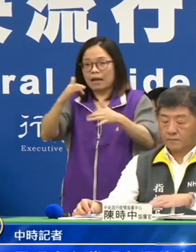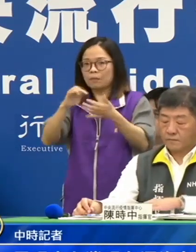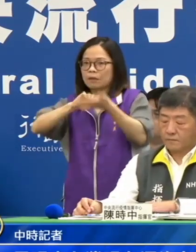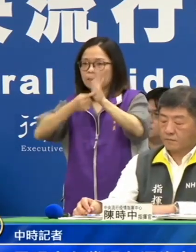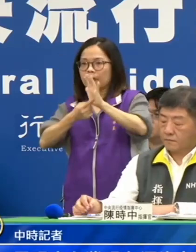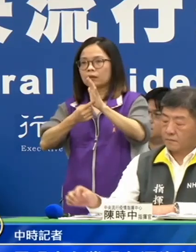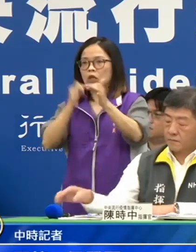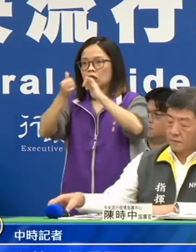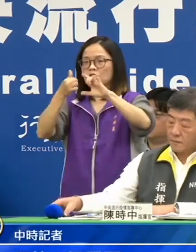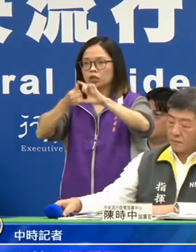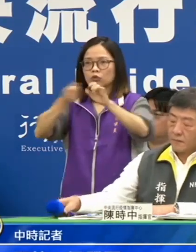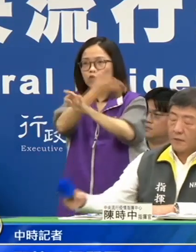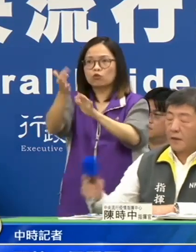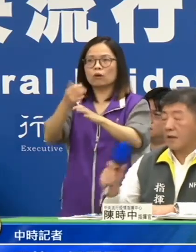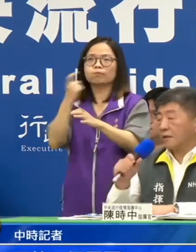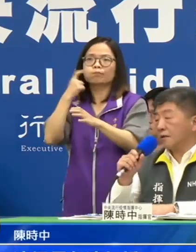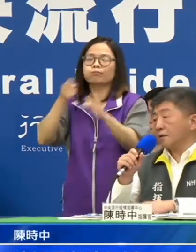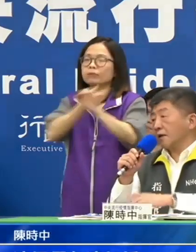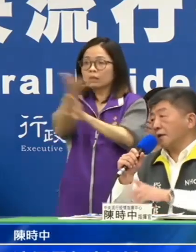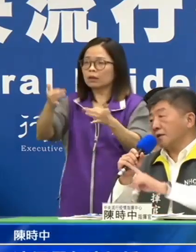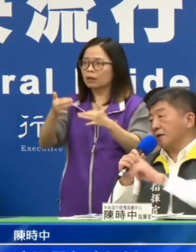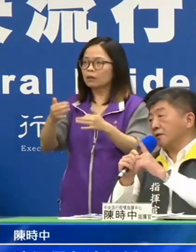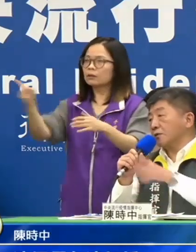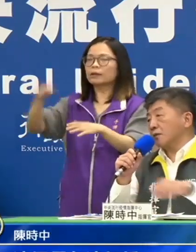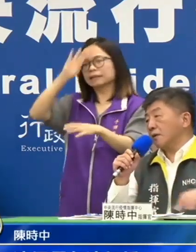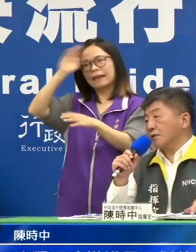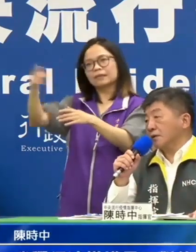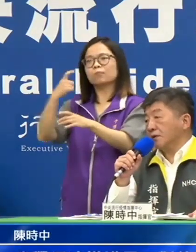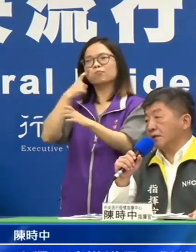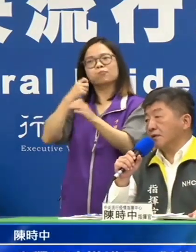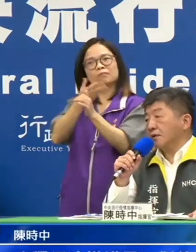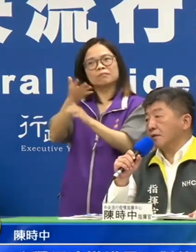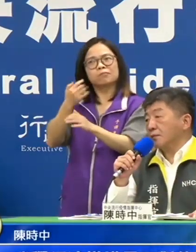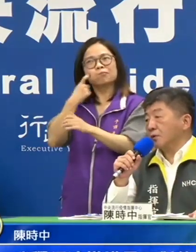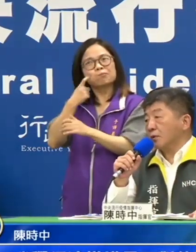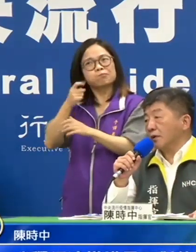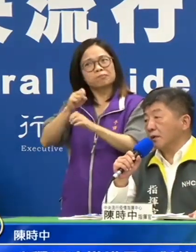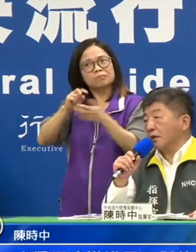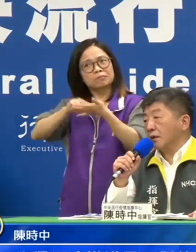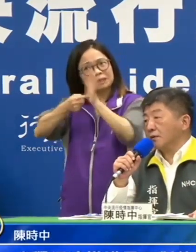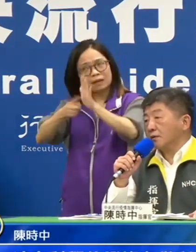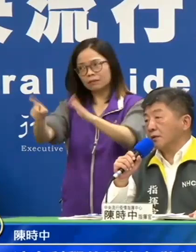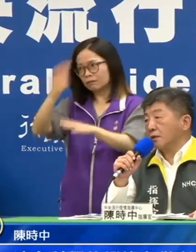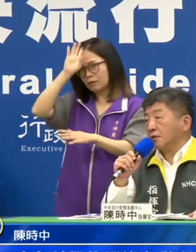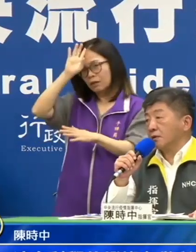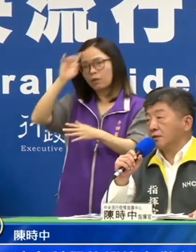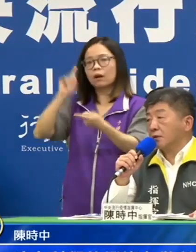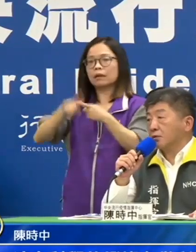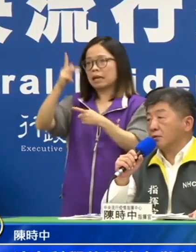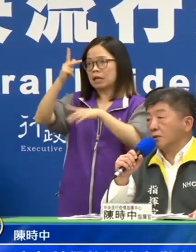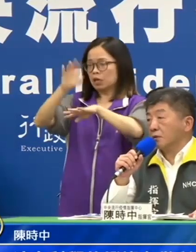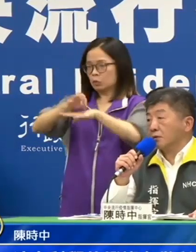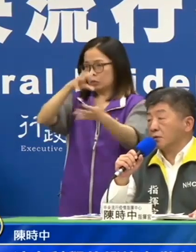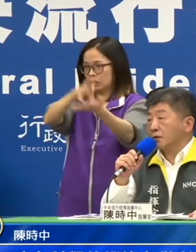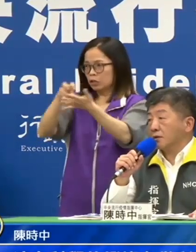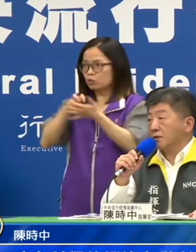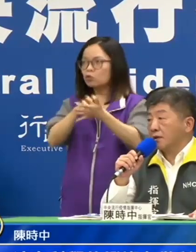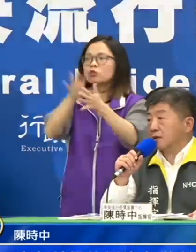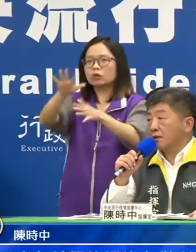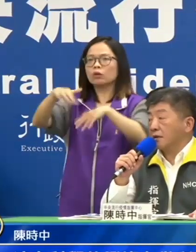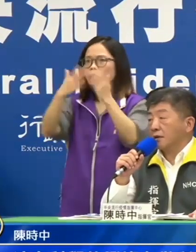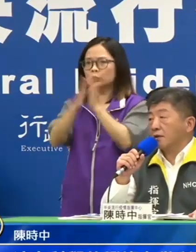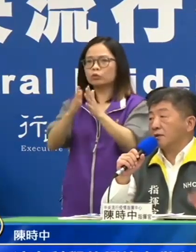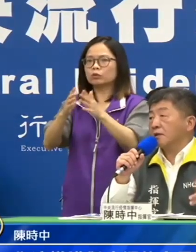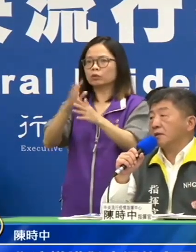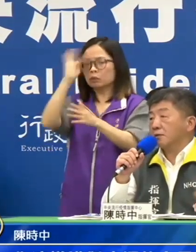播的假象吗？那第二个问题是说， 这个假象这句话，我觉得你这样讲是不对的了哈。这有科学的证据在做所有的这